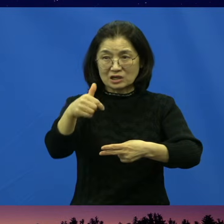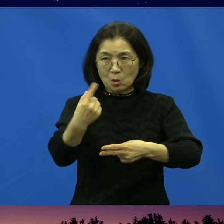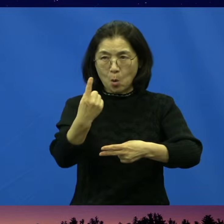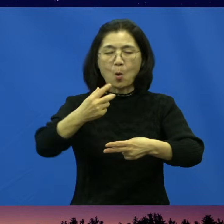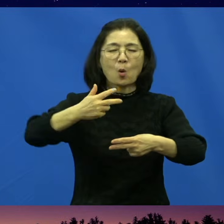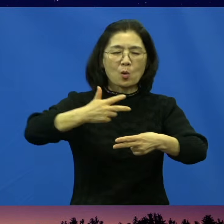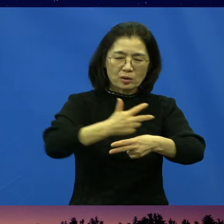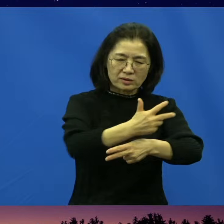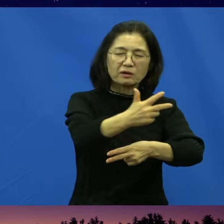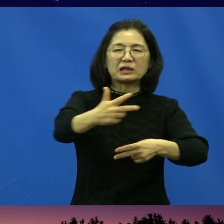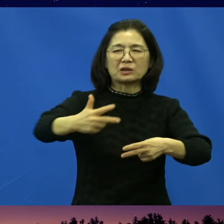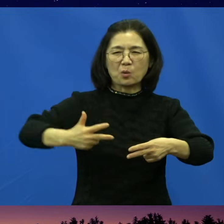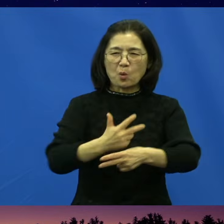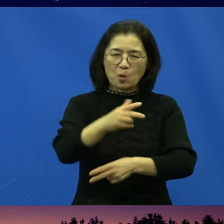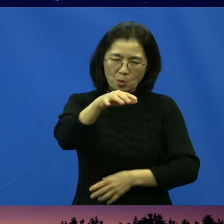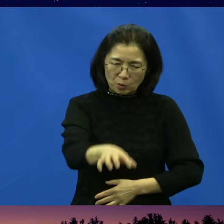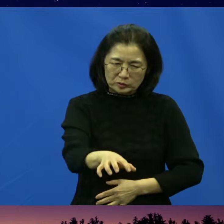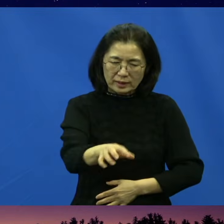떠올립니다.